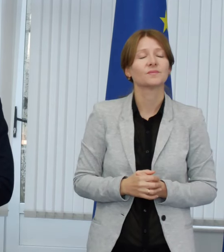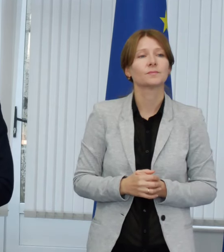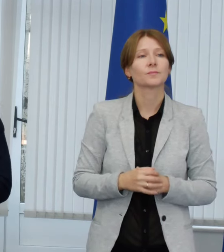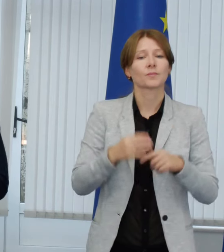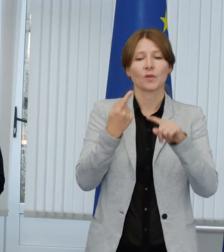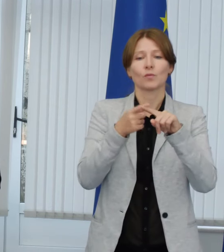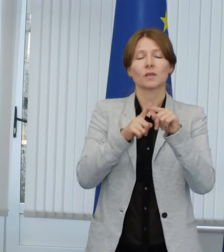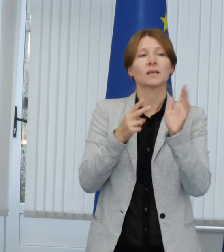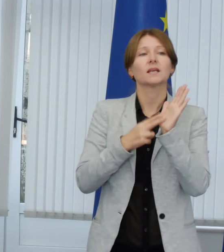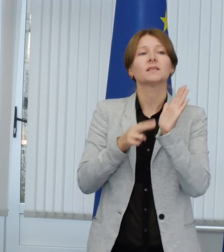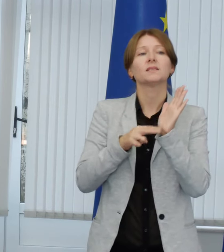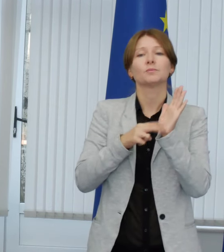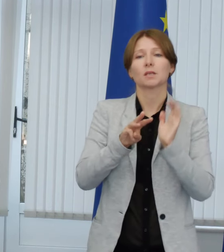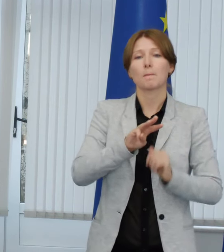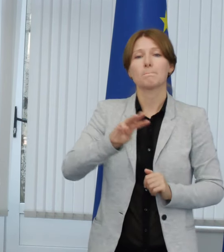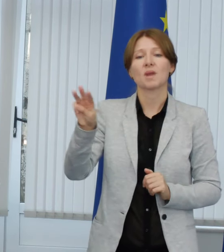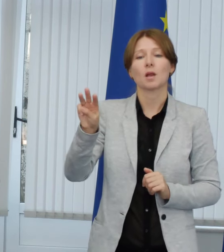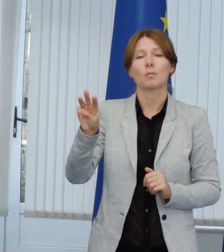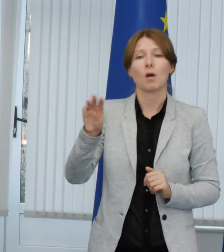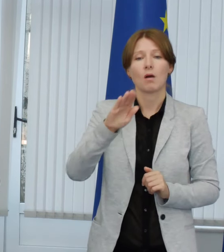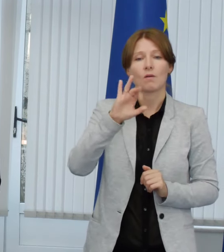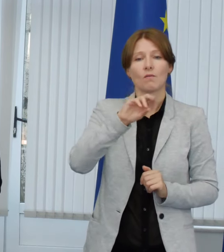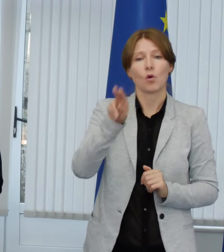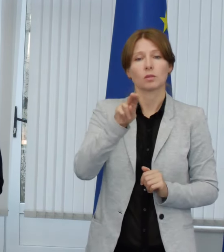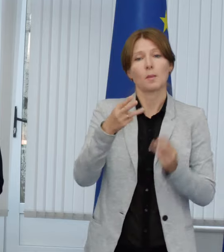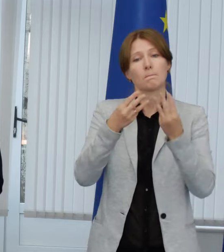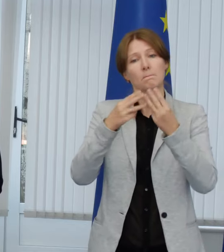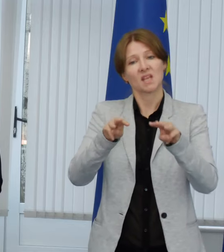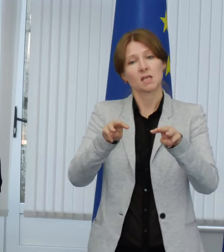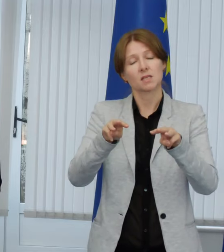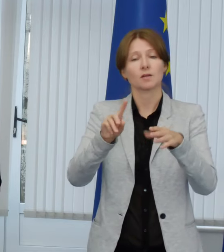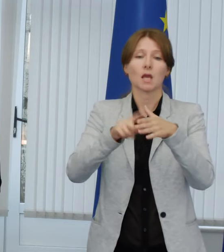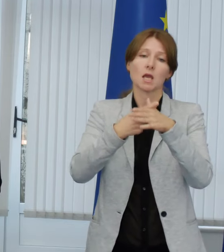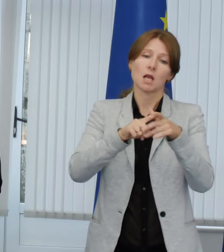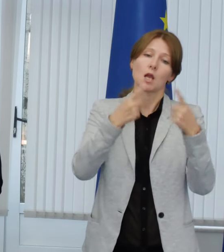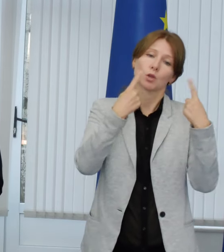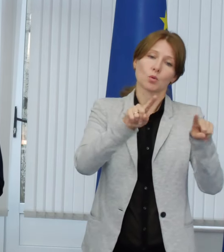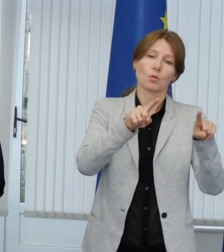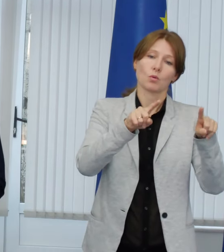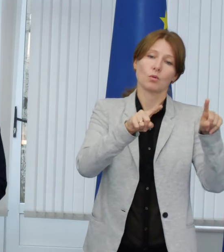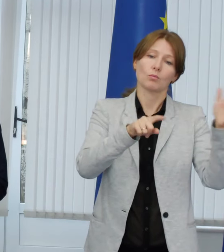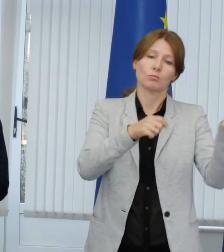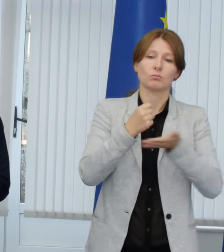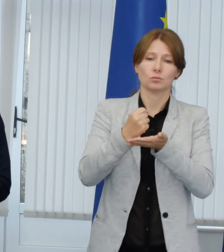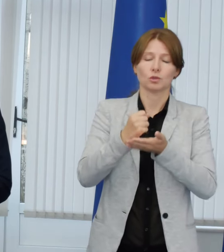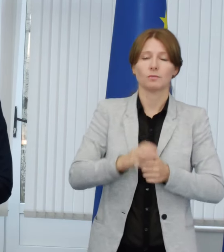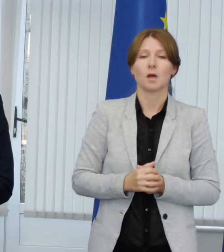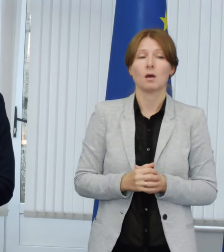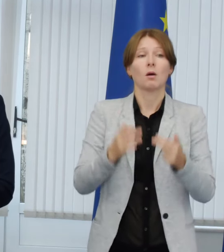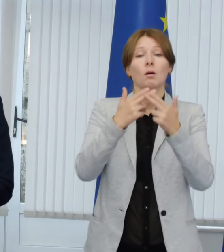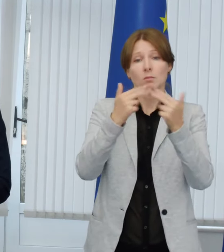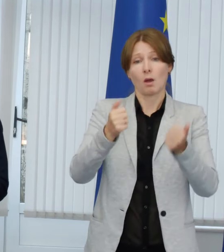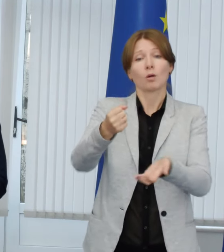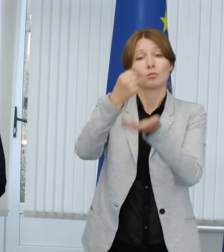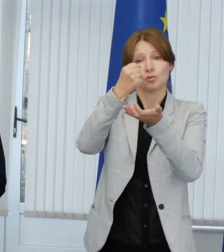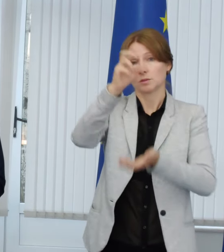Aceste 70 de milioane de lei, ele sunt din fondurile Ministerului sau sunt și din partea partenerilor? Sunt din bugetul